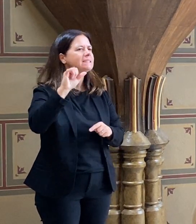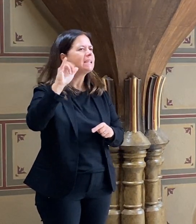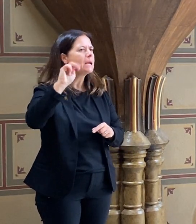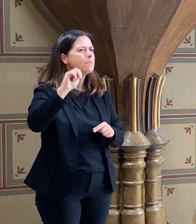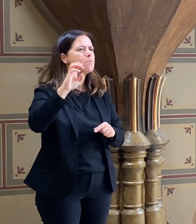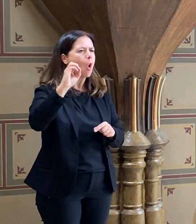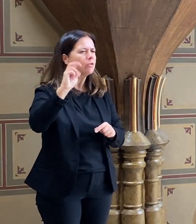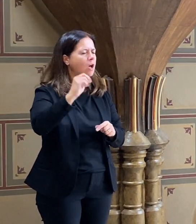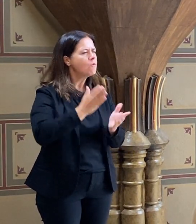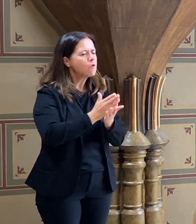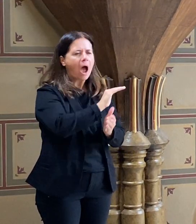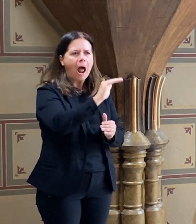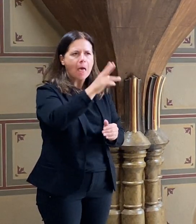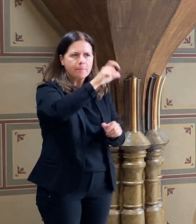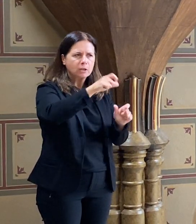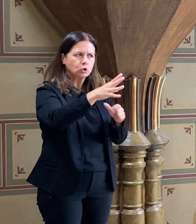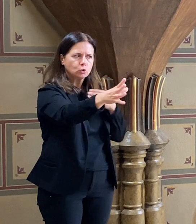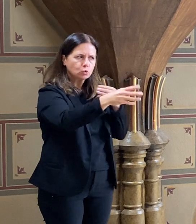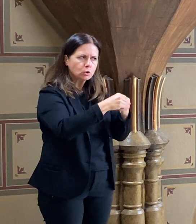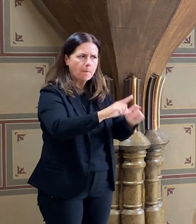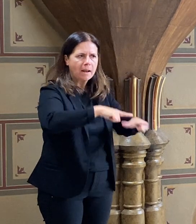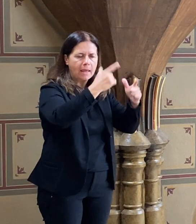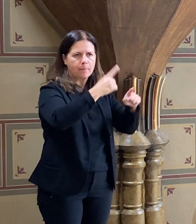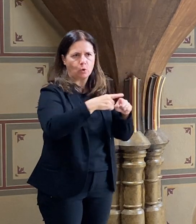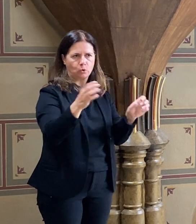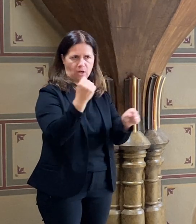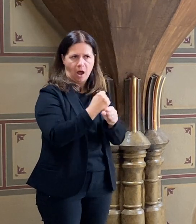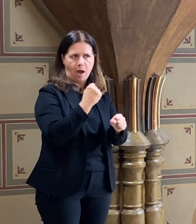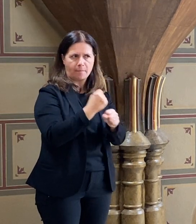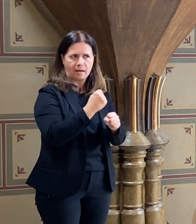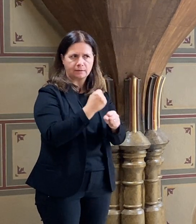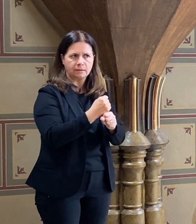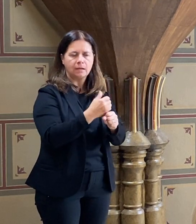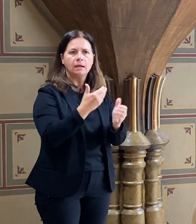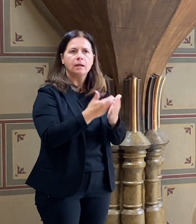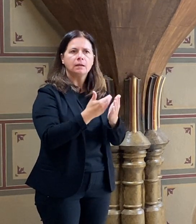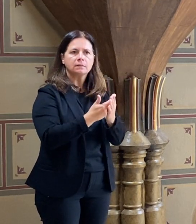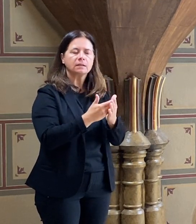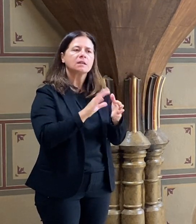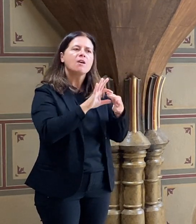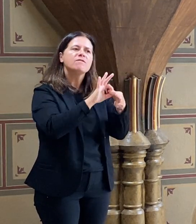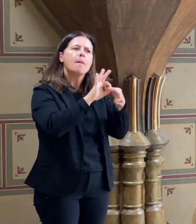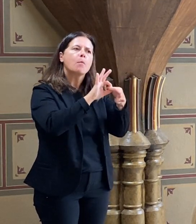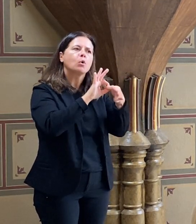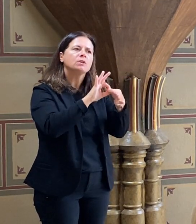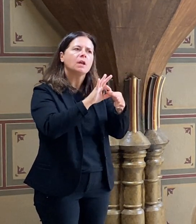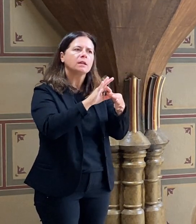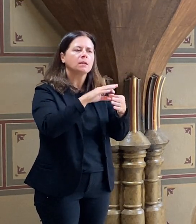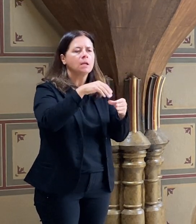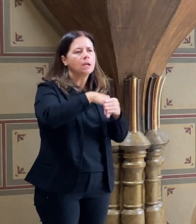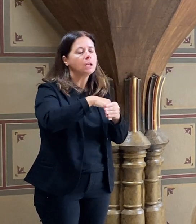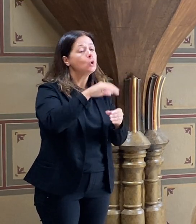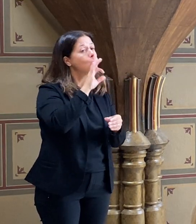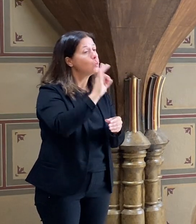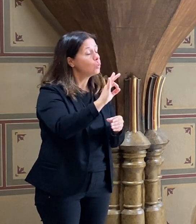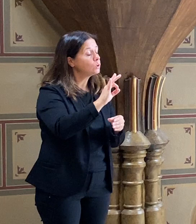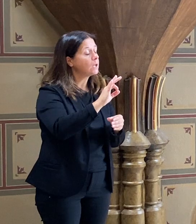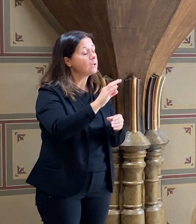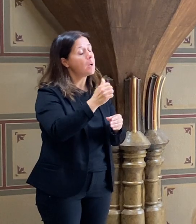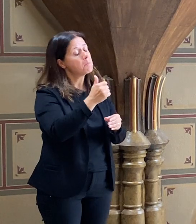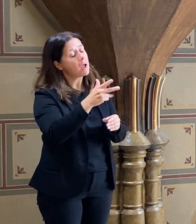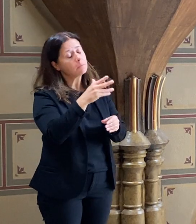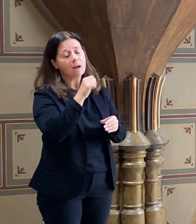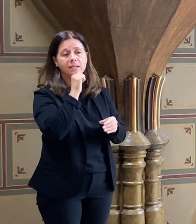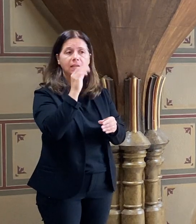sie zusammen leben und arbeiten, dass wir einander verbunden bleiben in guten und weniger guten